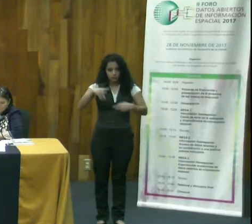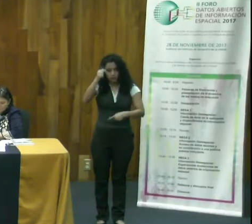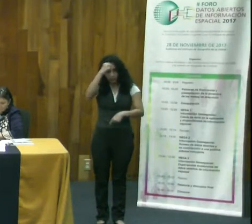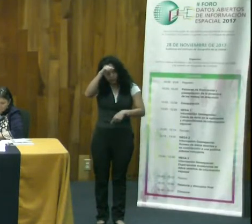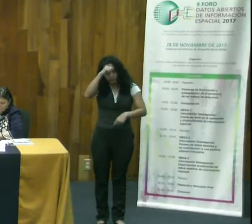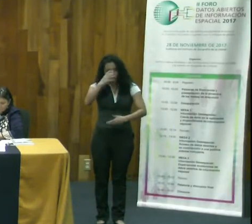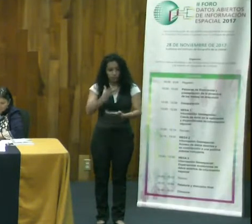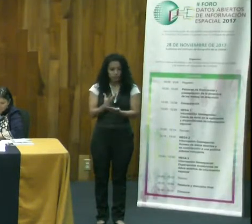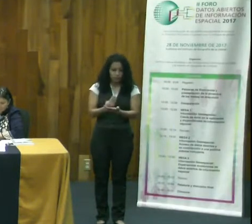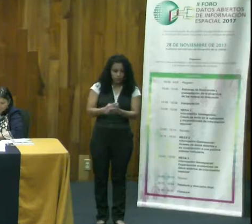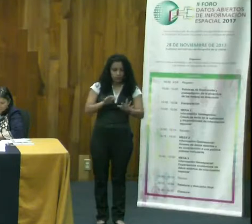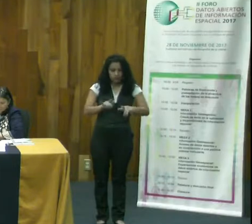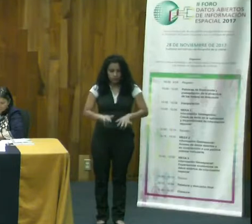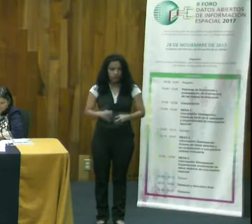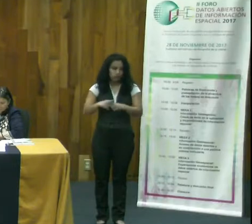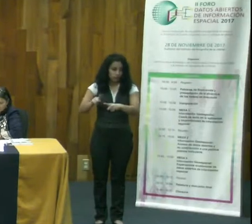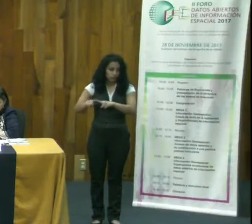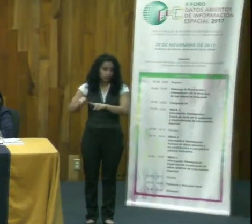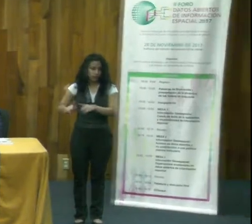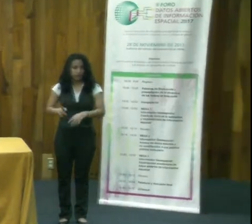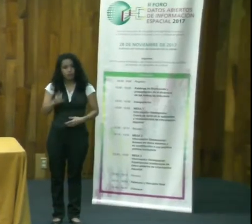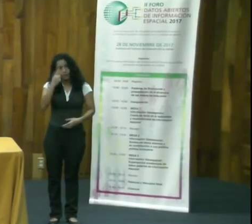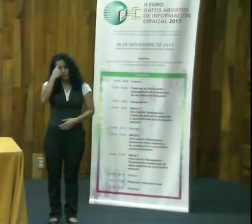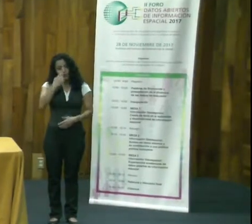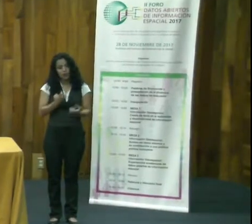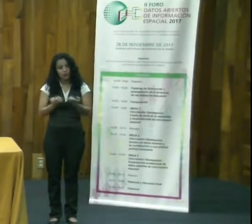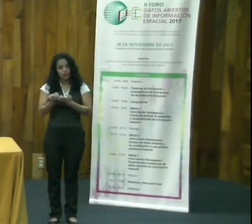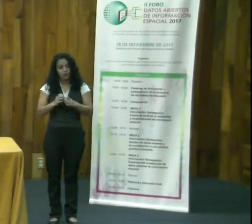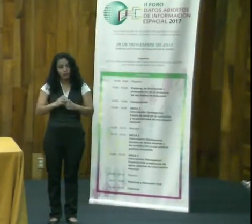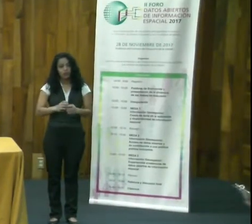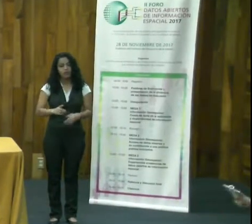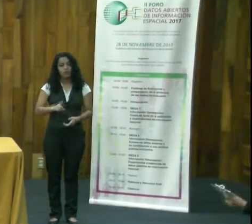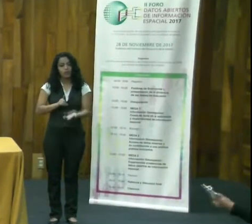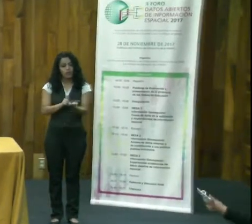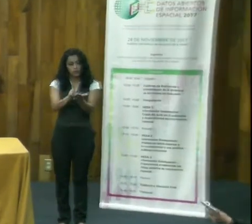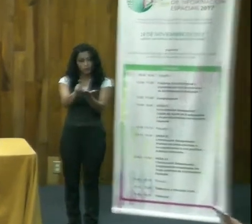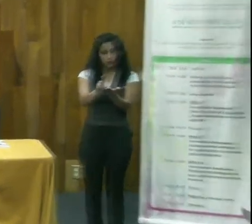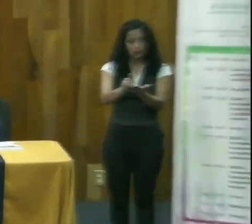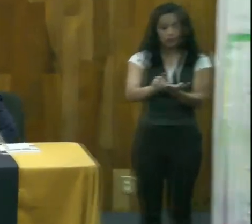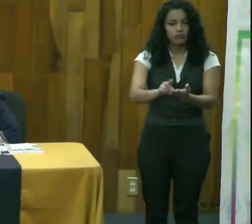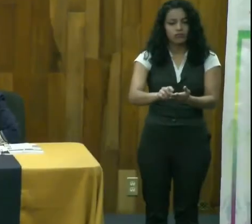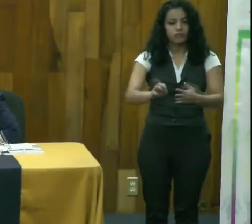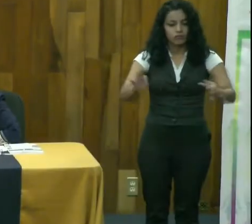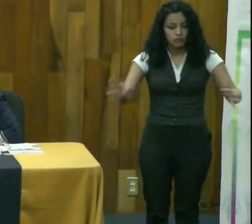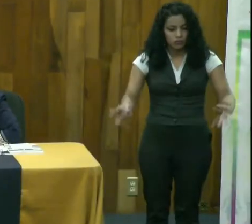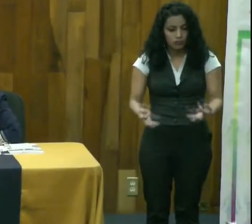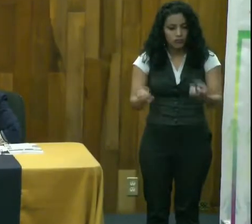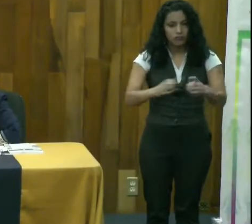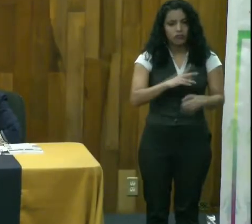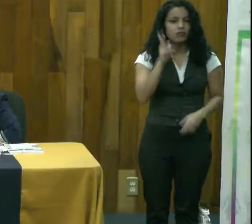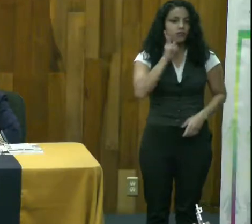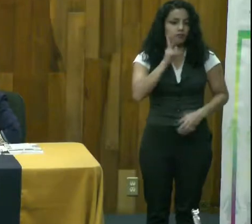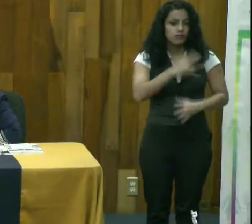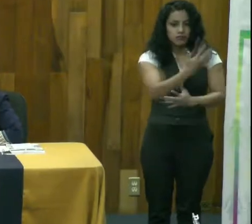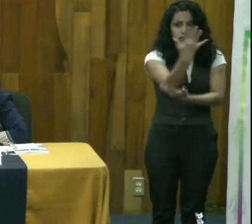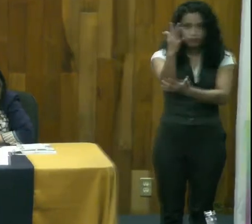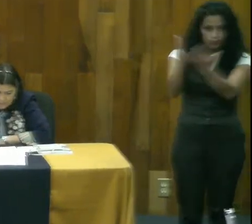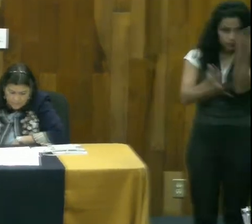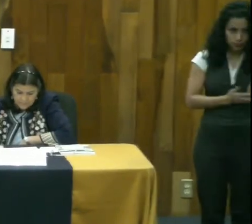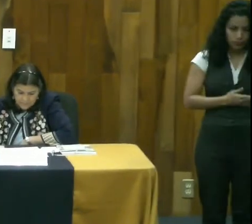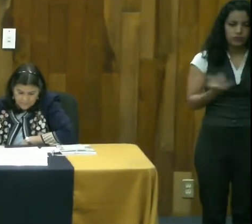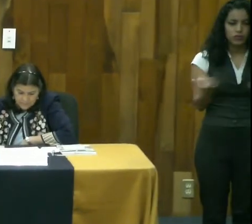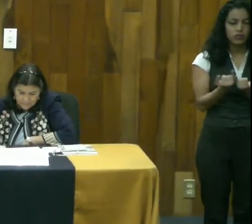para hacer un ejercicio pleno de los derechos ambientales y territoriales desde conacyt centro geo laboratorio nacional